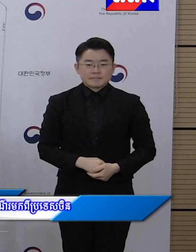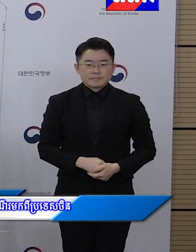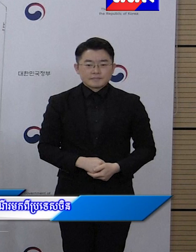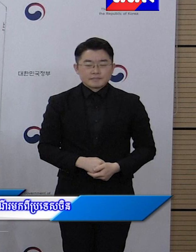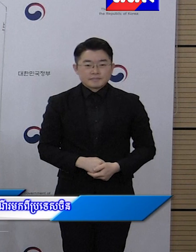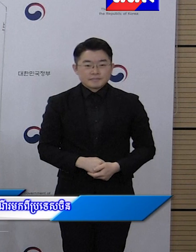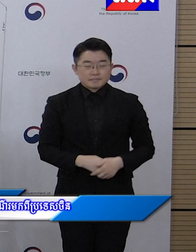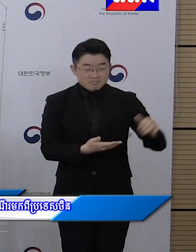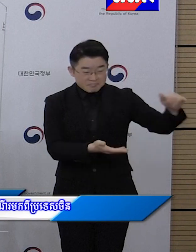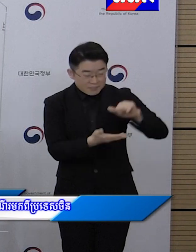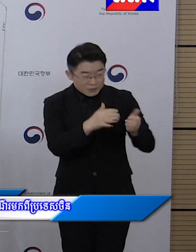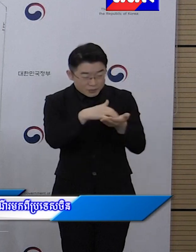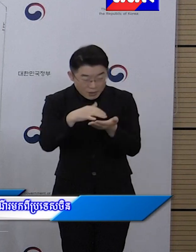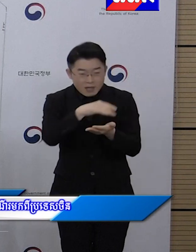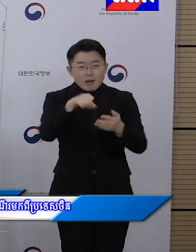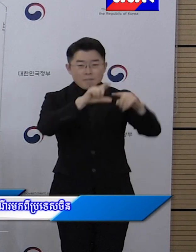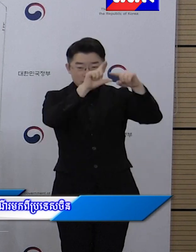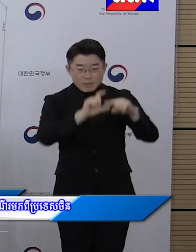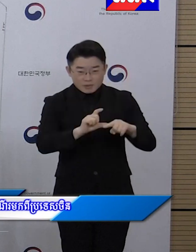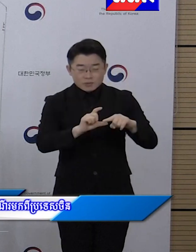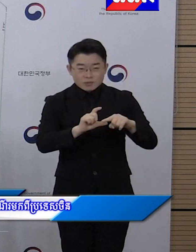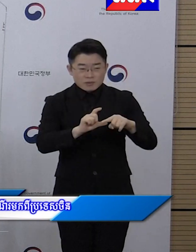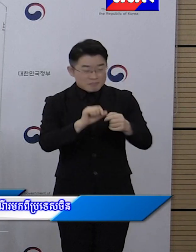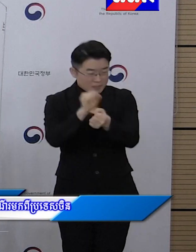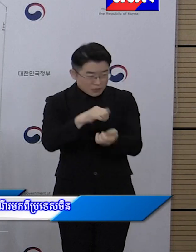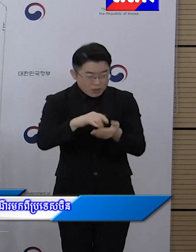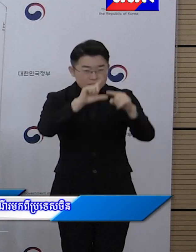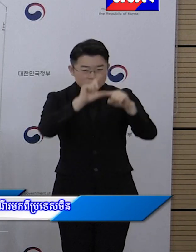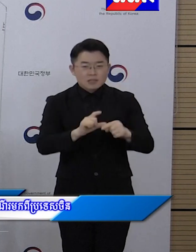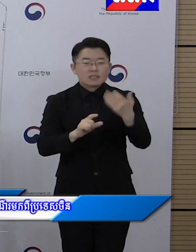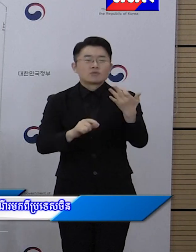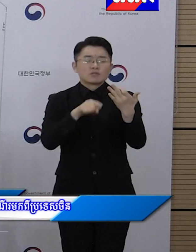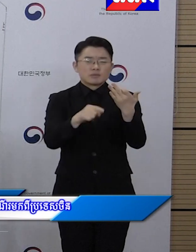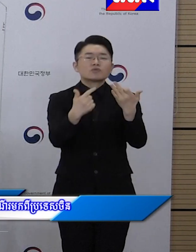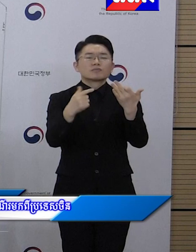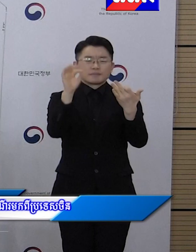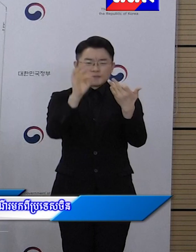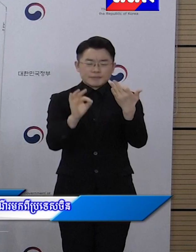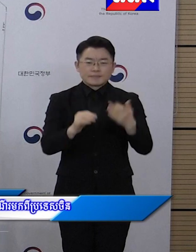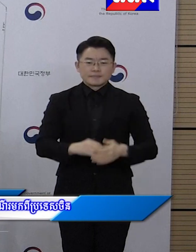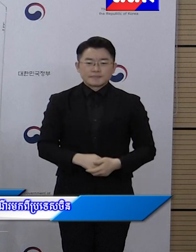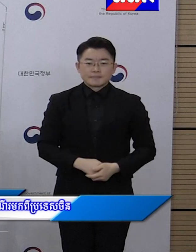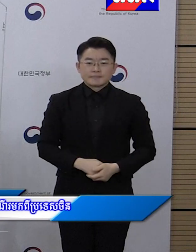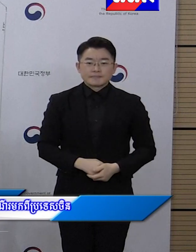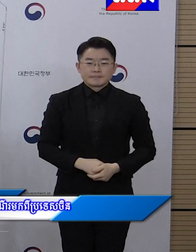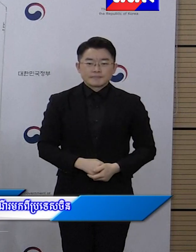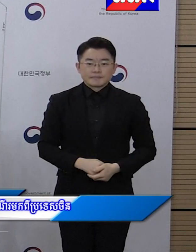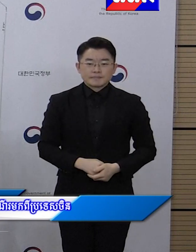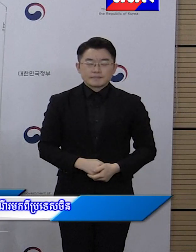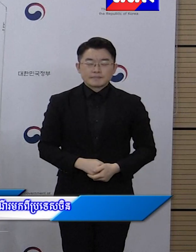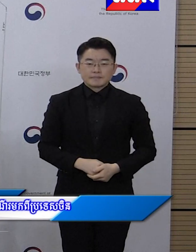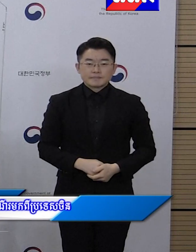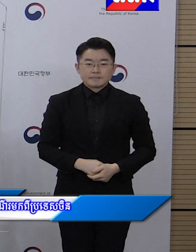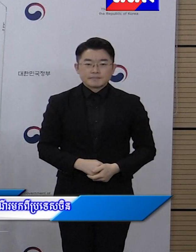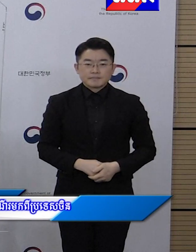នួន 6,396 នាក់បានចាកចេញពីប្រទេសចិនសម្រាប់រយៈពេល6ថ្ងៃនេះចាប់ពីថ្ងៃទី2